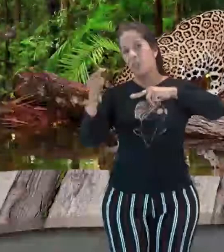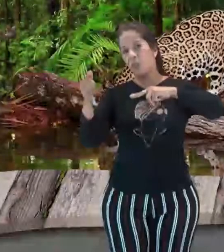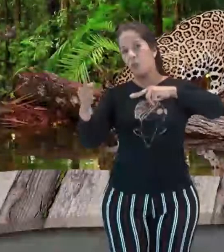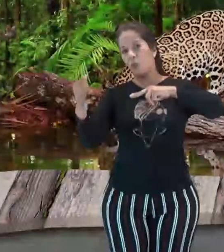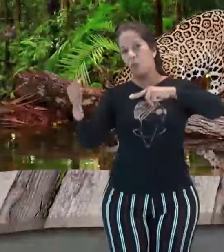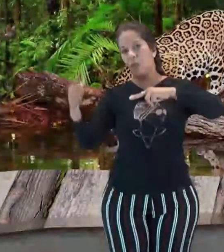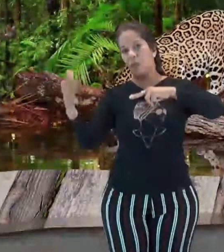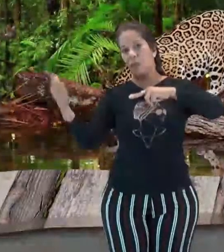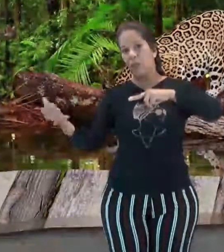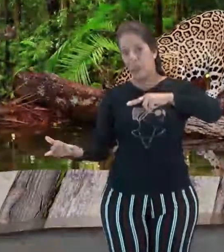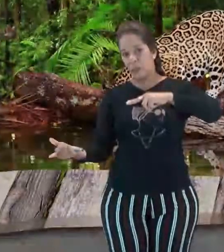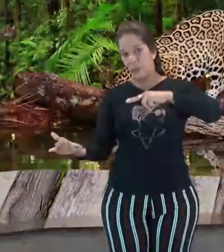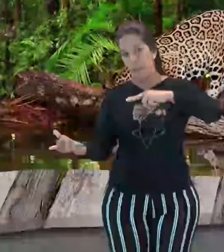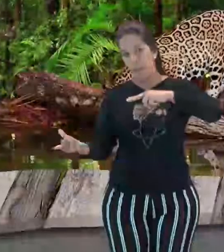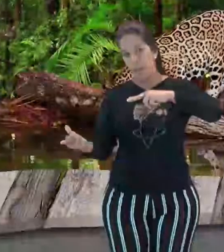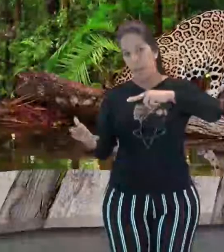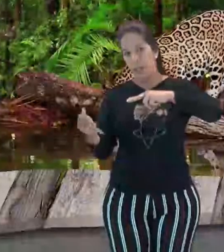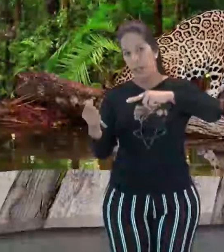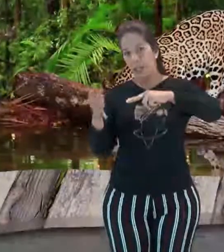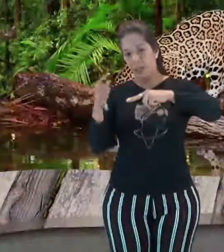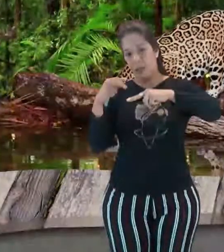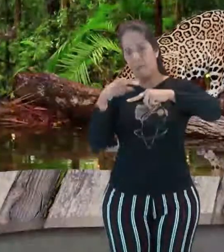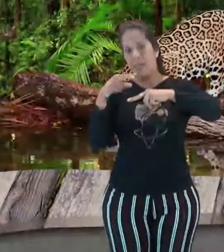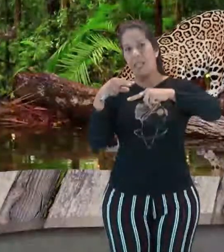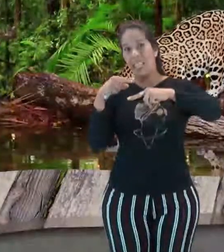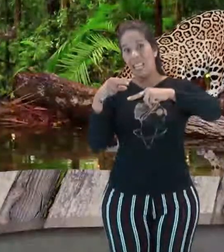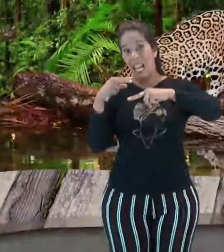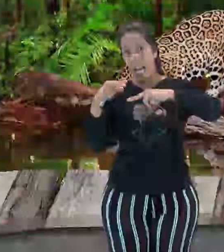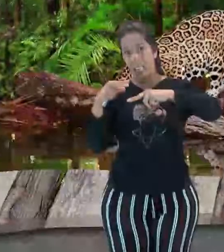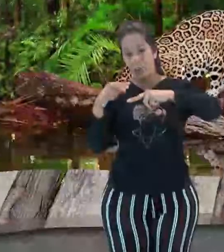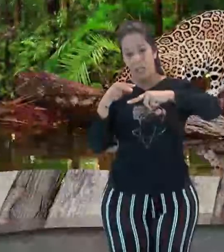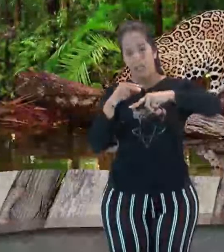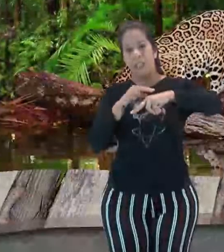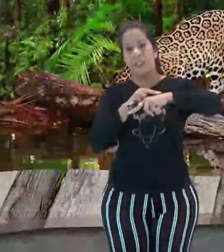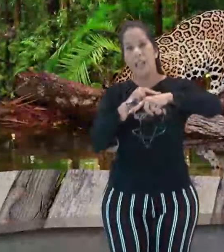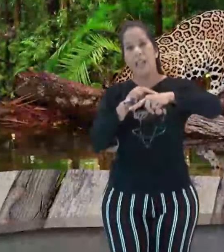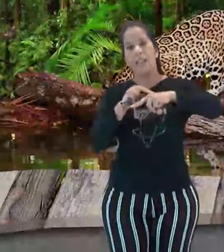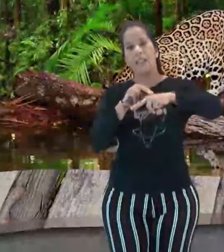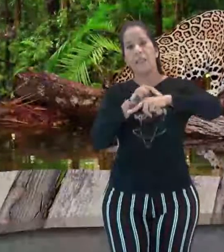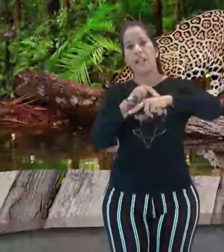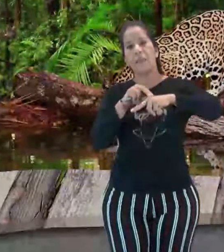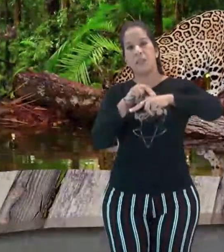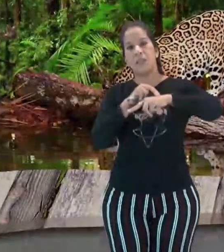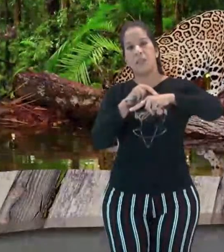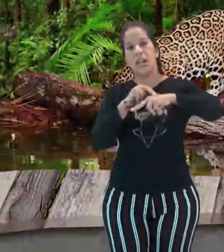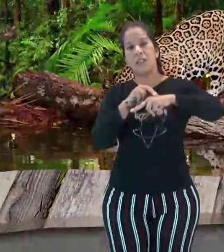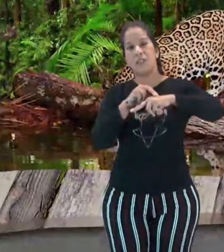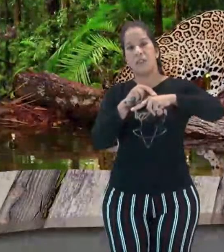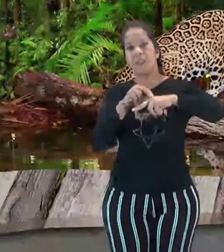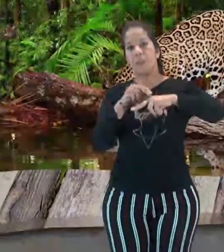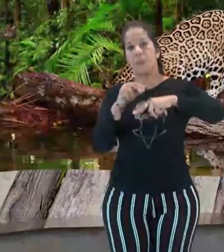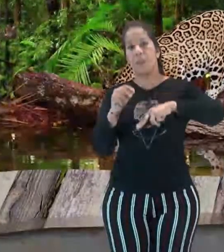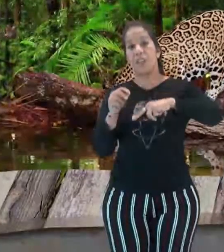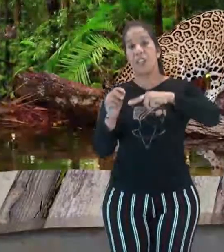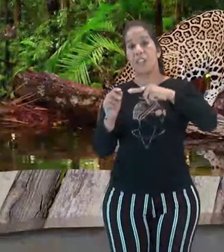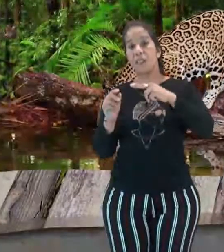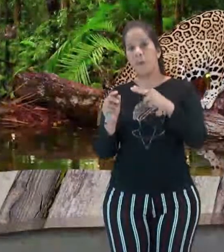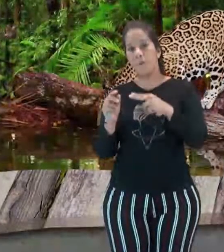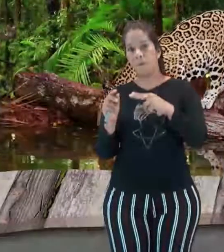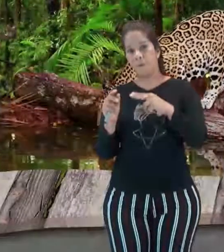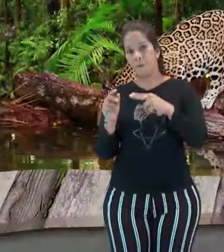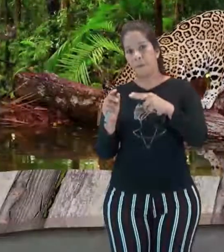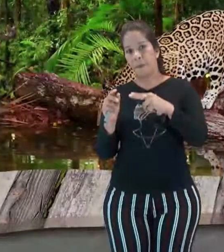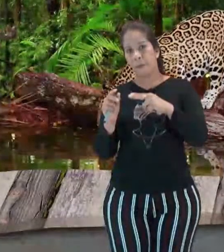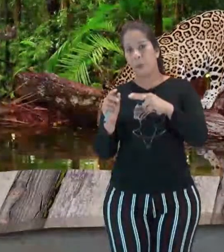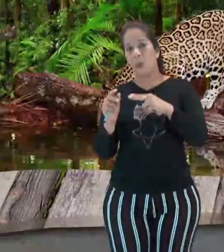de tecido conjuntivo denso, tá? Que é bem irrigado, que tem a responsabilidade de fazer o processo de